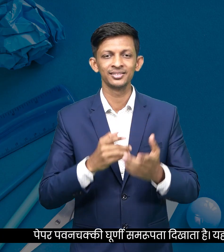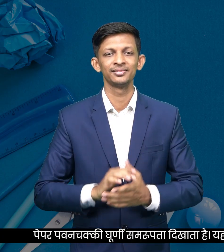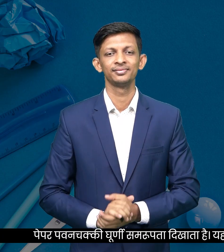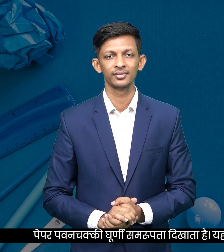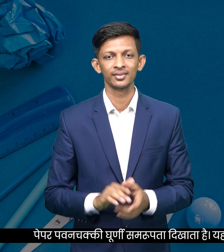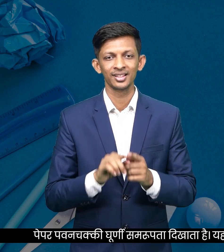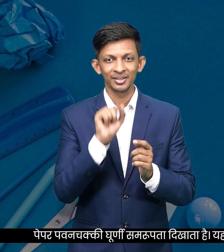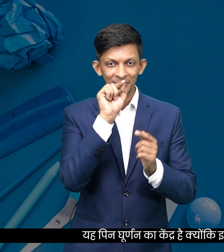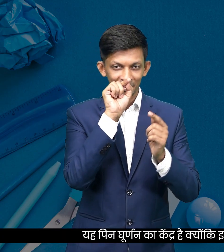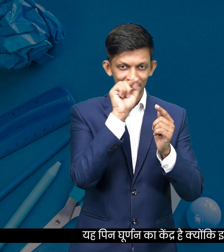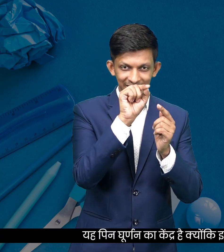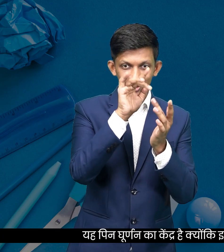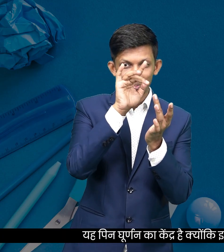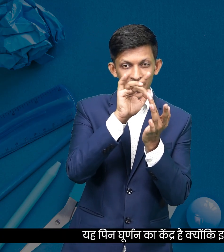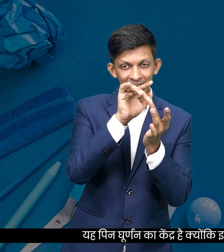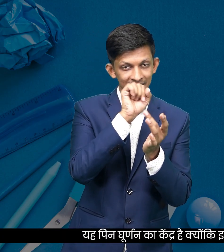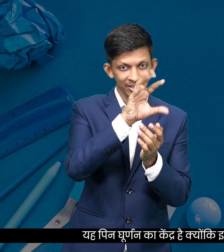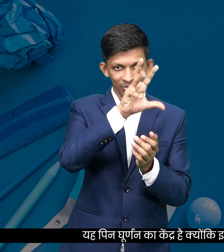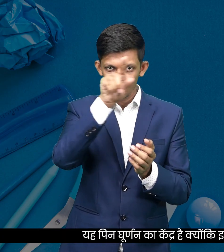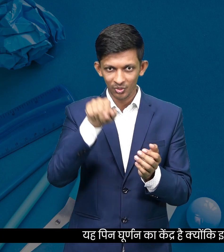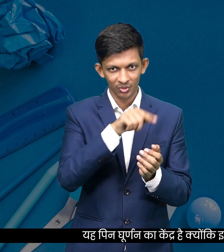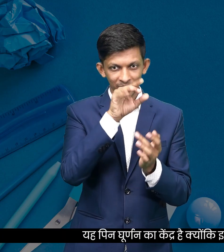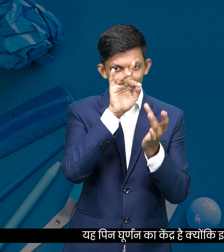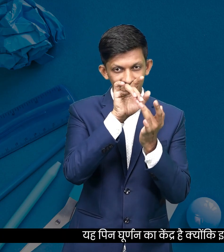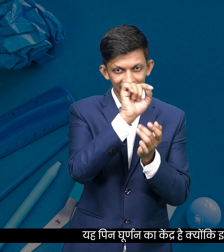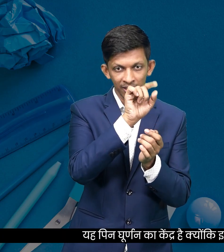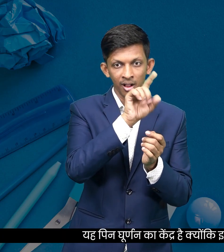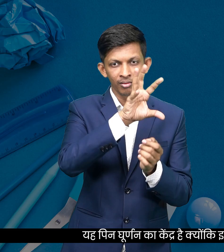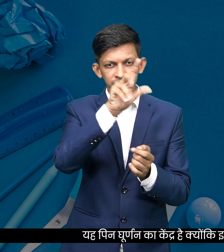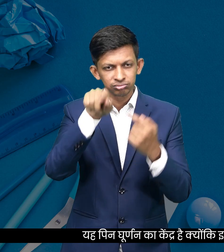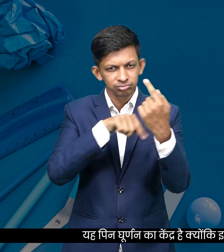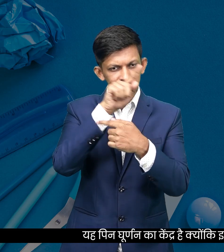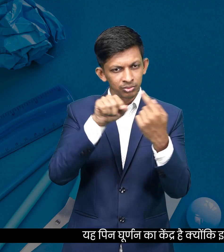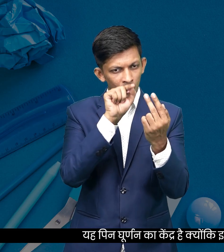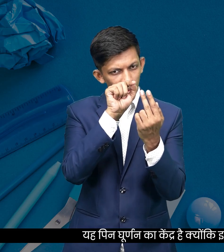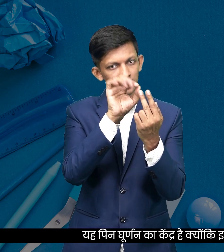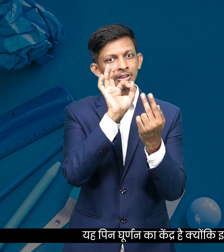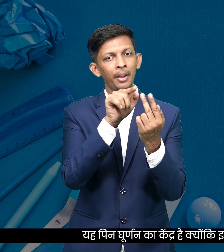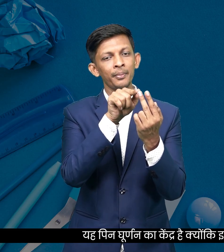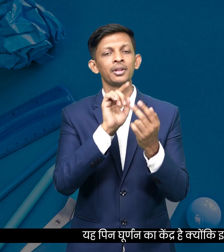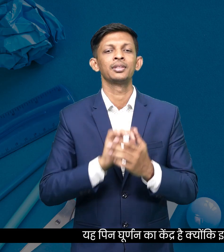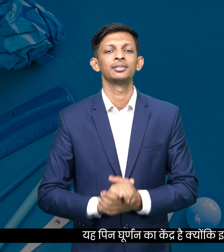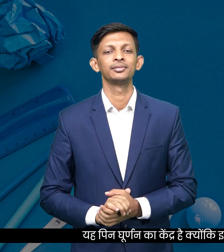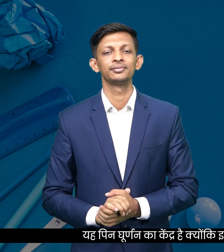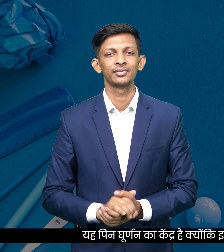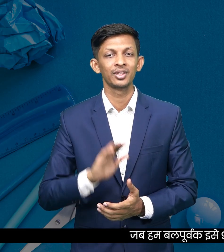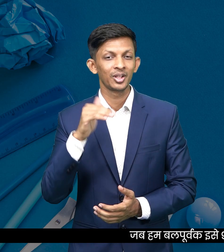है। यह पिन घूर्णन का केंद्र है क्योंकि इसके ब्लेड पिन के चारों ओर घूमते हैं। जब